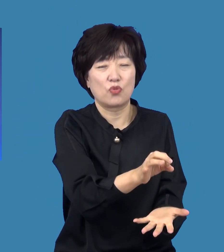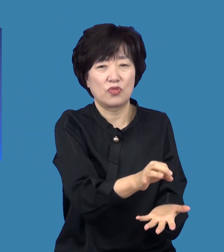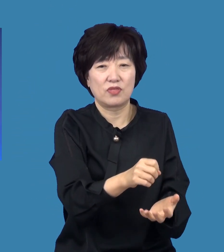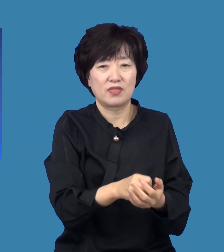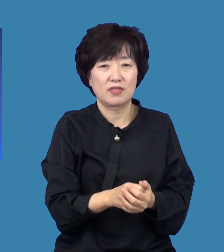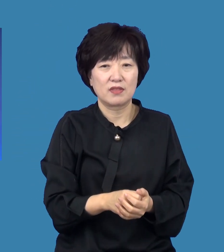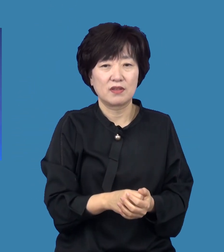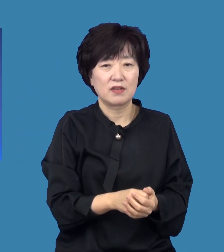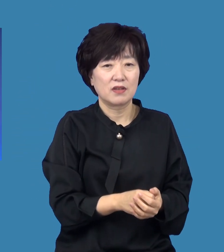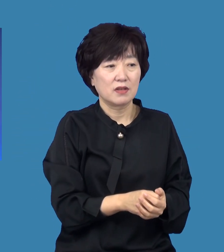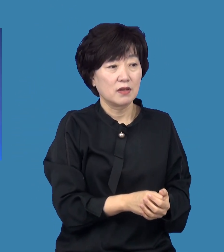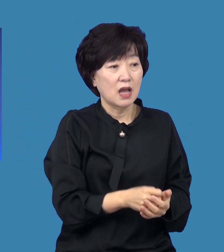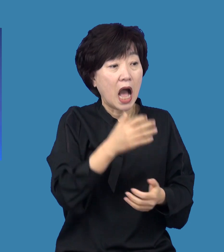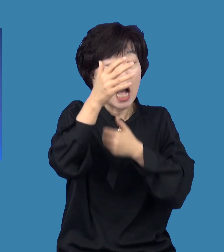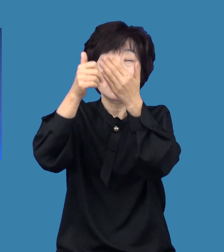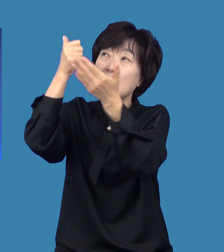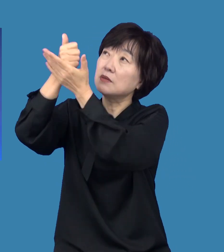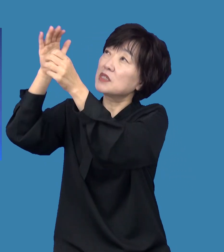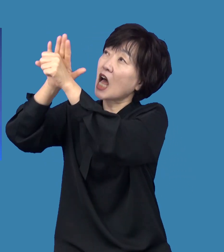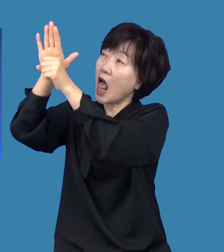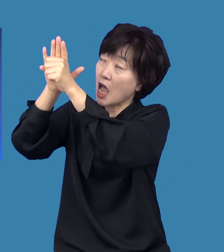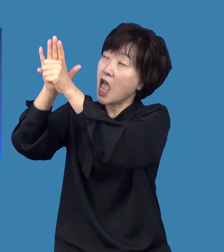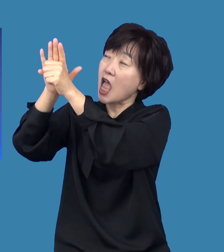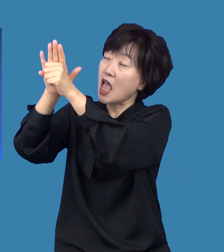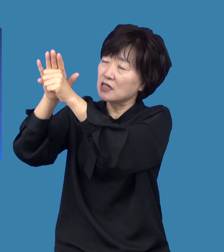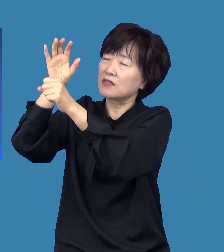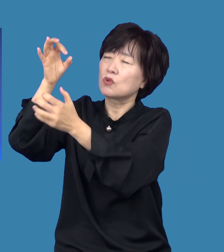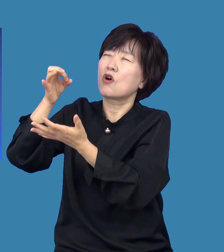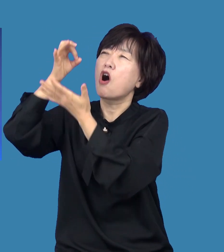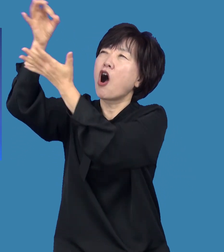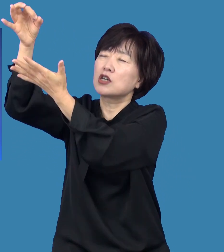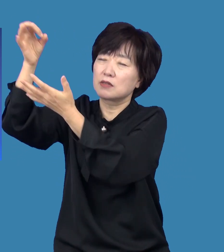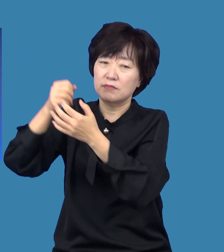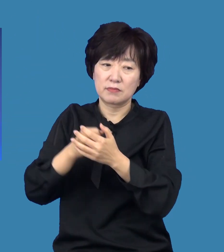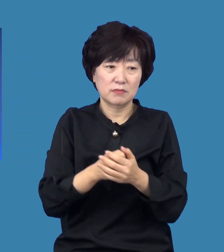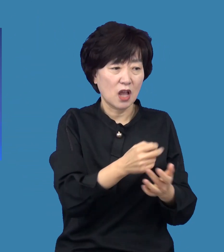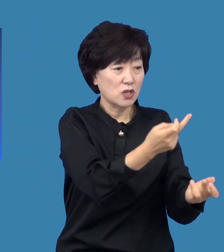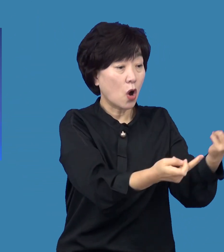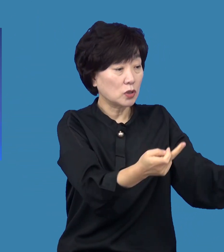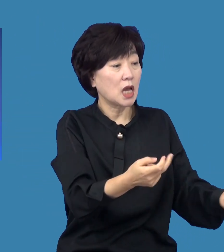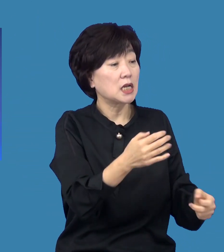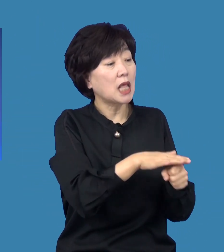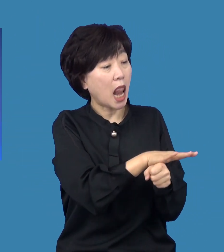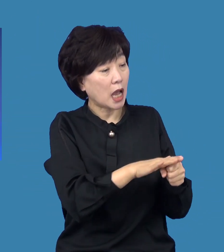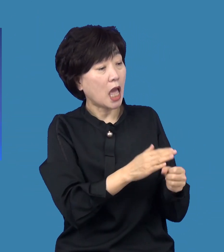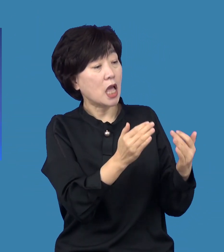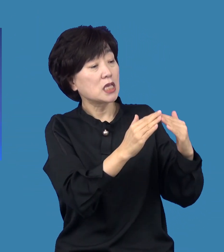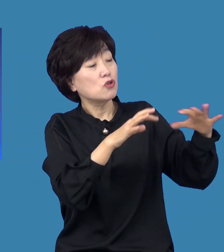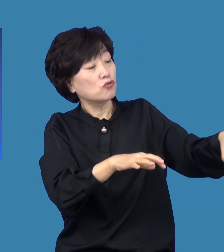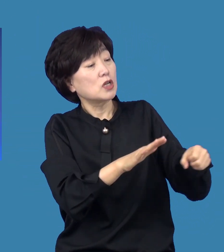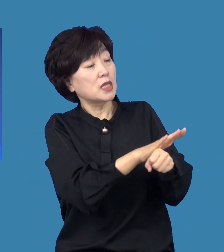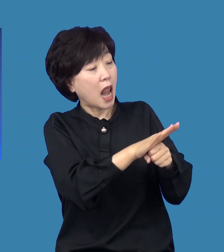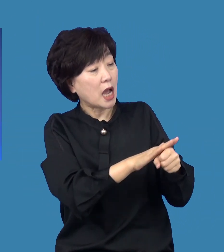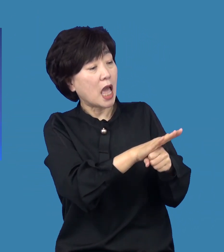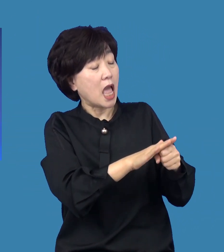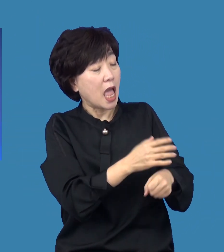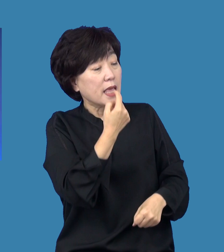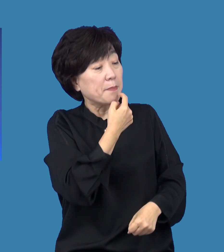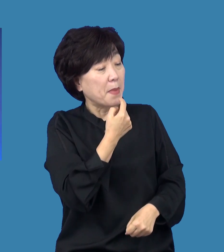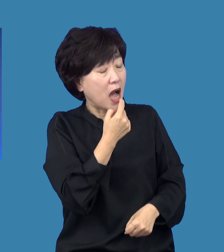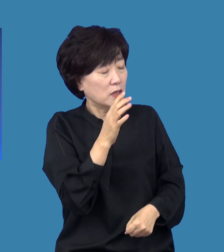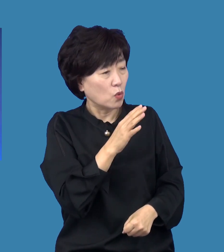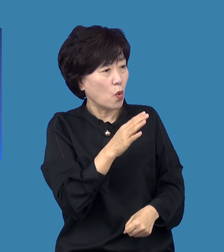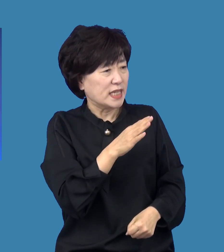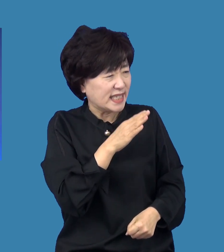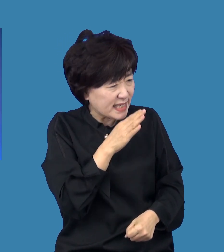사랑이 실체라는 증거가 뭡니까? 그것은 형제를 향한 구제하는 거 헌금이에요. 또 하늘을 움직이는 실체가